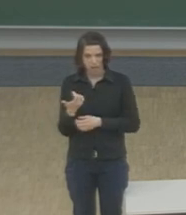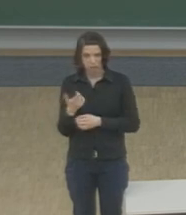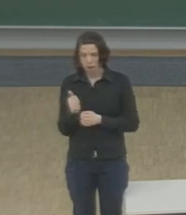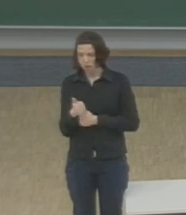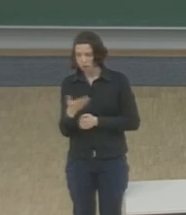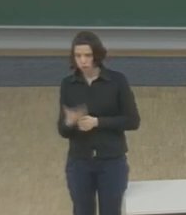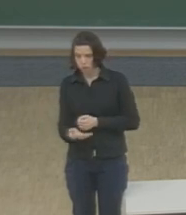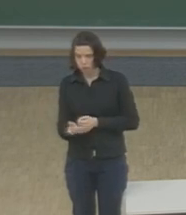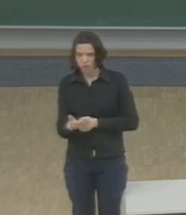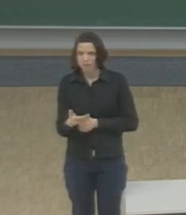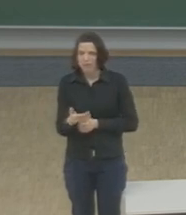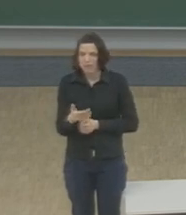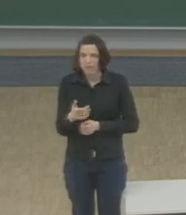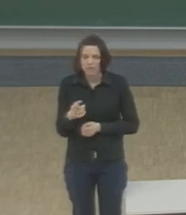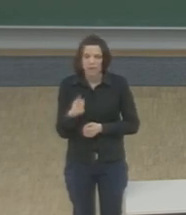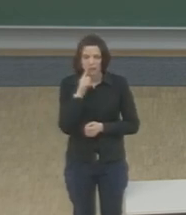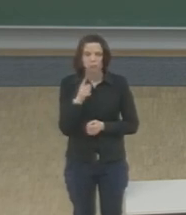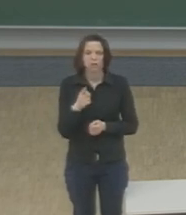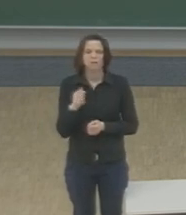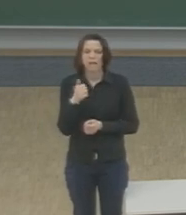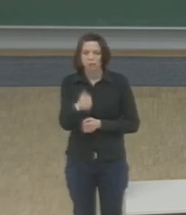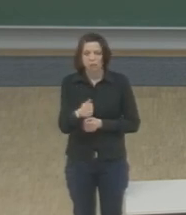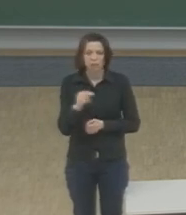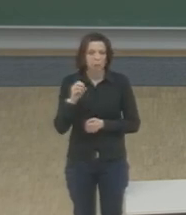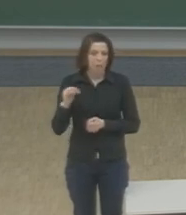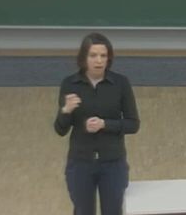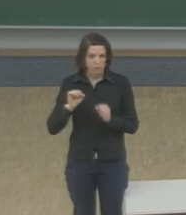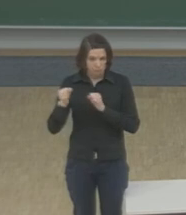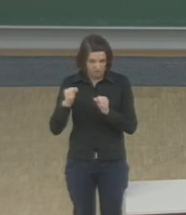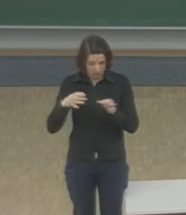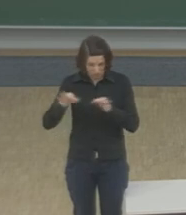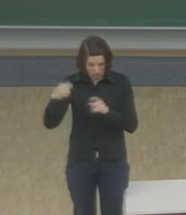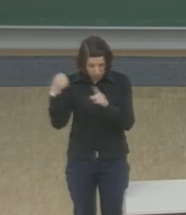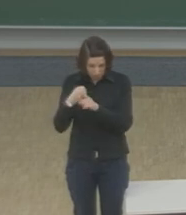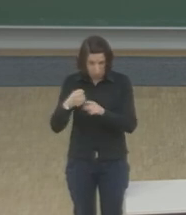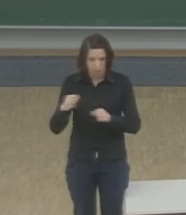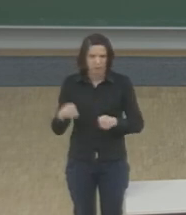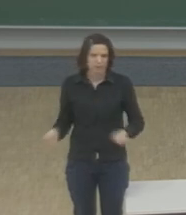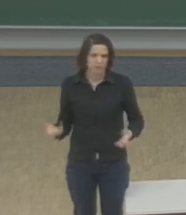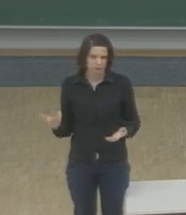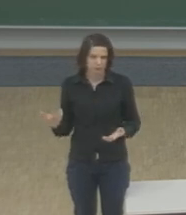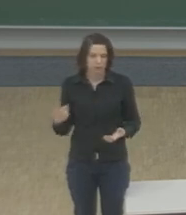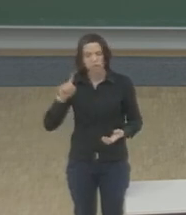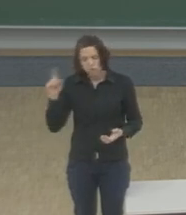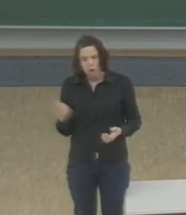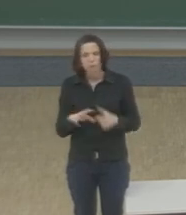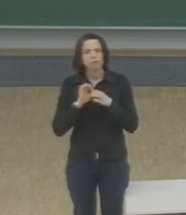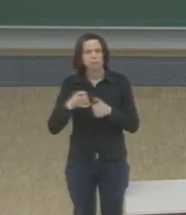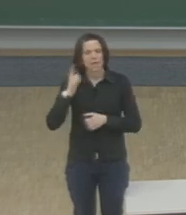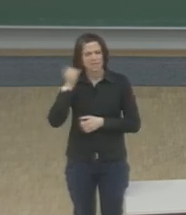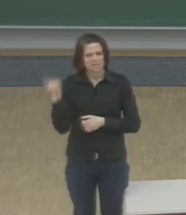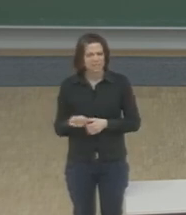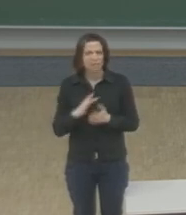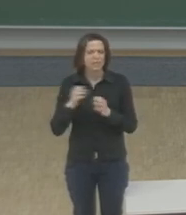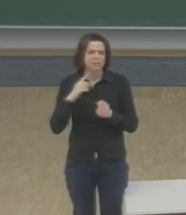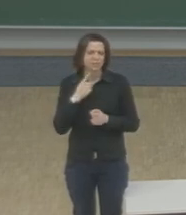vermeiden wollende No-Mass-Bewegung einlösen können. Hier beziehe ich mich nochmal auf die Brand- und Löschbriefe des letzten